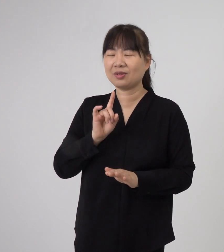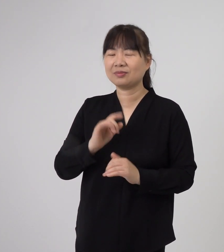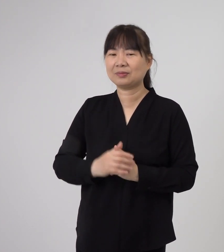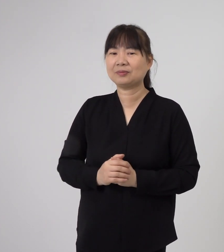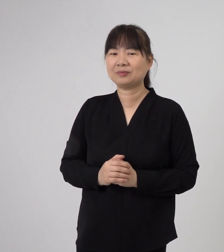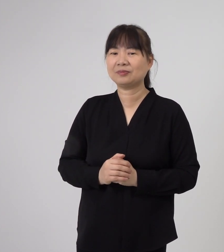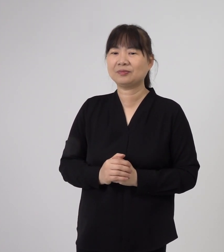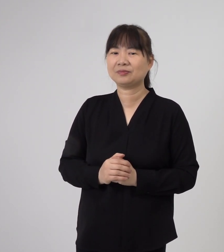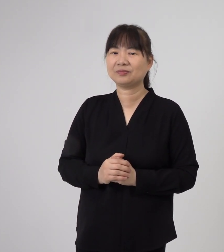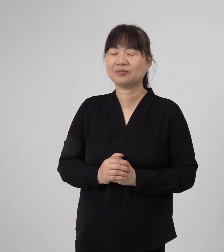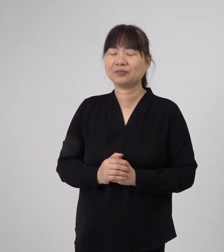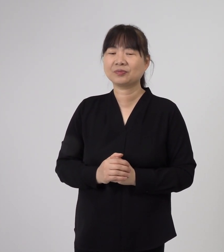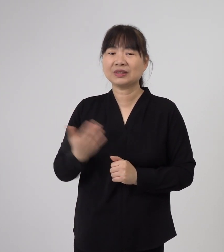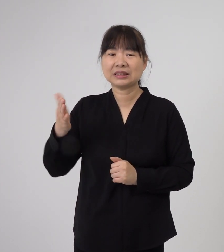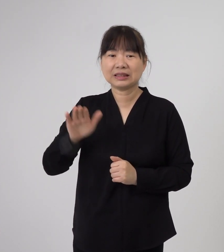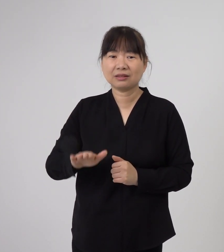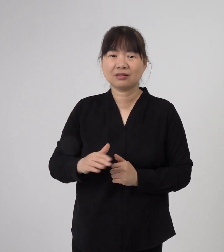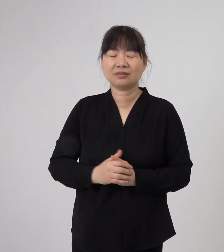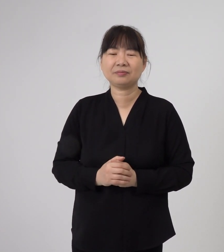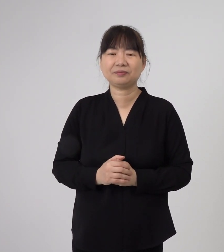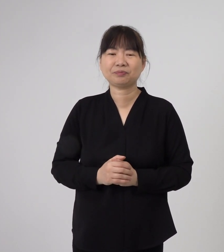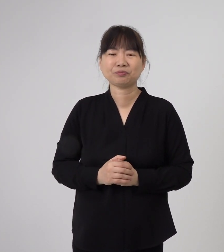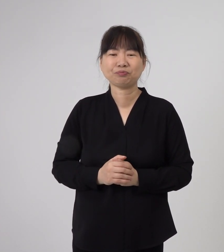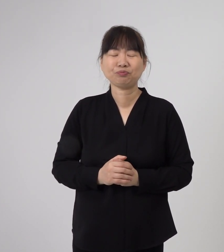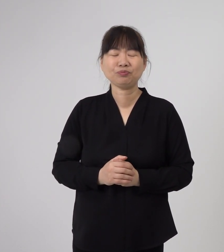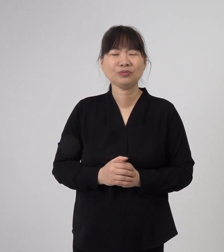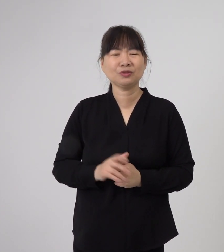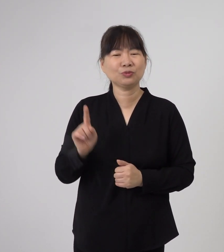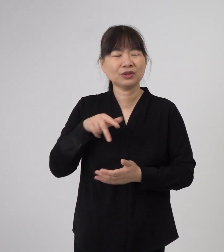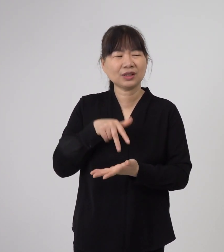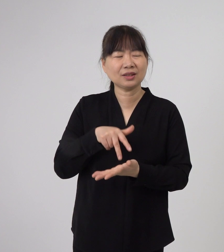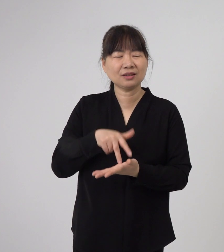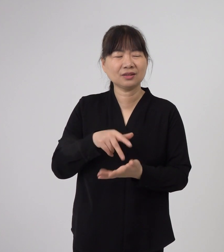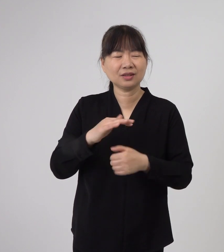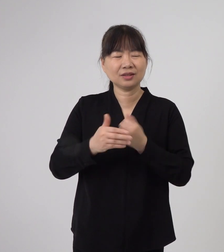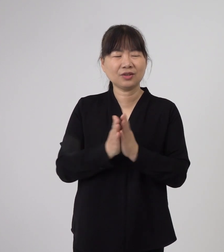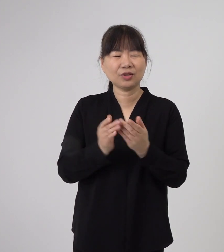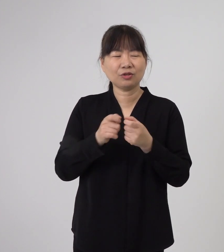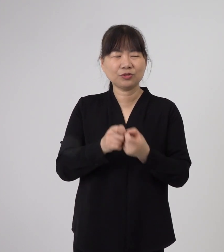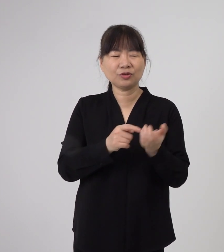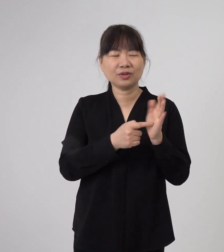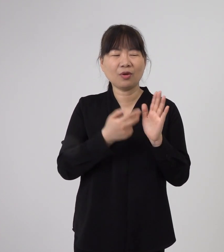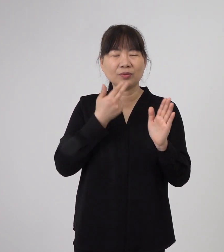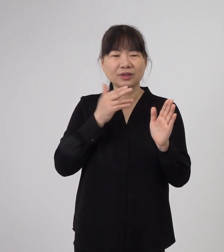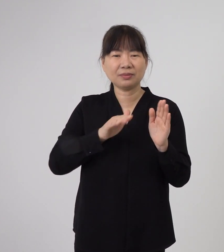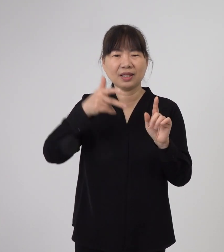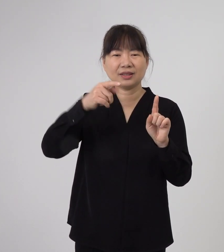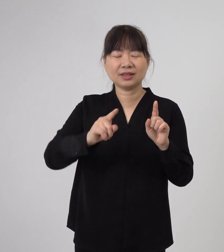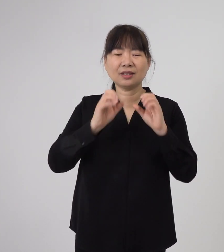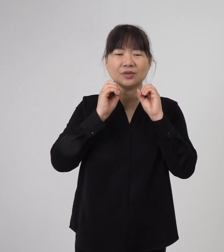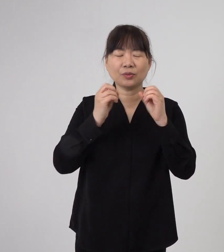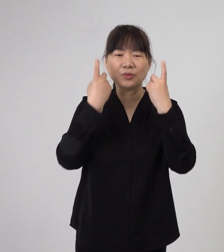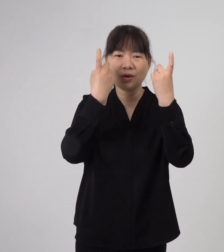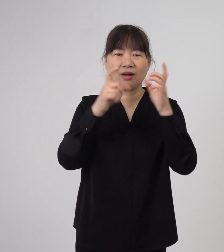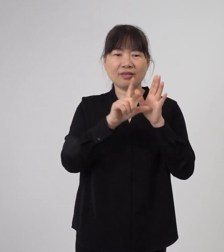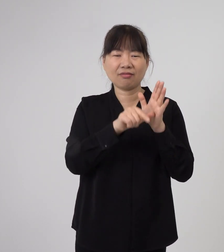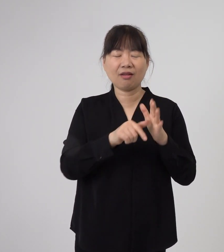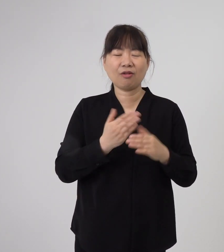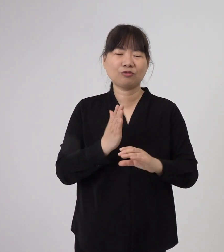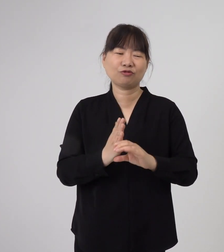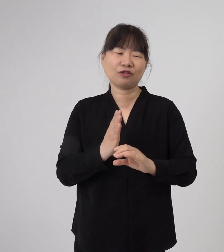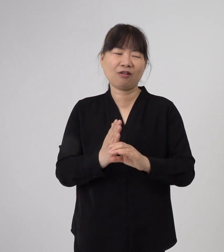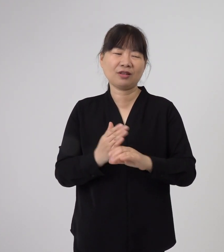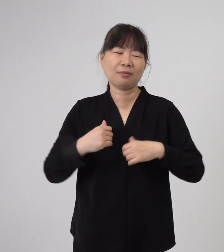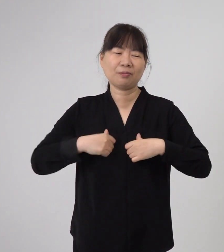금수저죠. 근데 이 친구가 무슨 사정인지 성경에 구체적으로 밝히지 않지만 1차 선교 여행 때